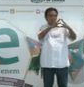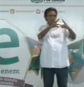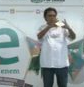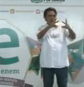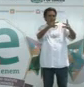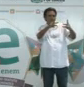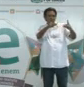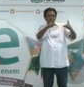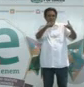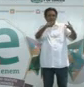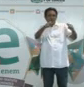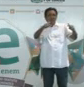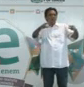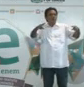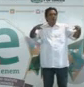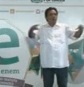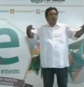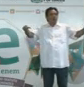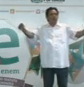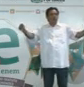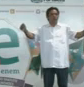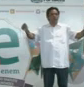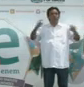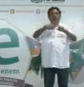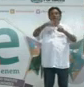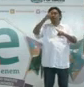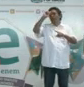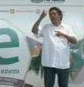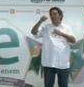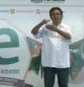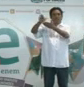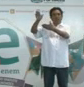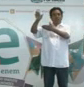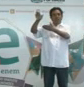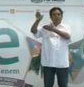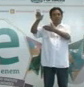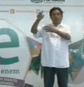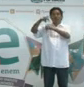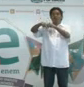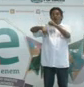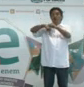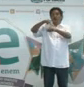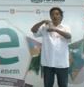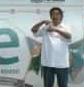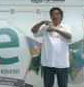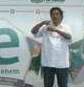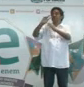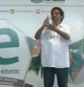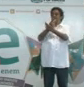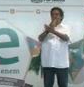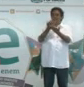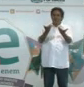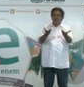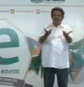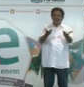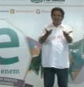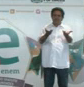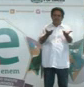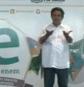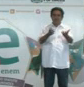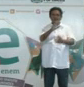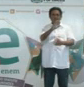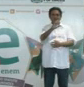assim para nunca mais, a pessoa era mandada embora do seu país. Não foi o que aconteceu não, com o